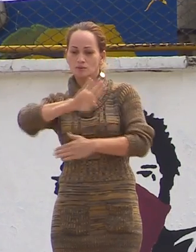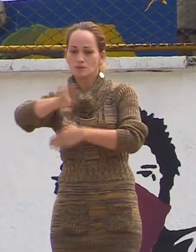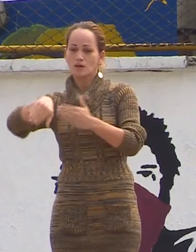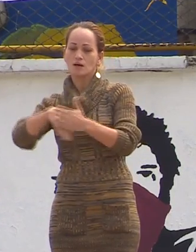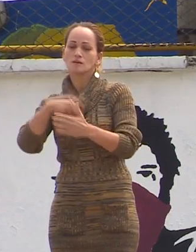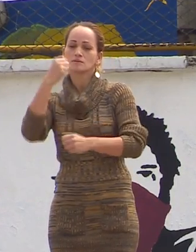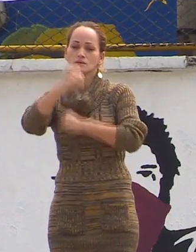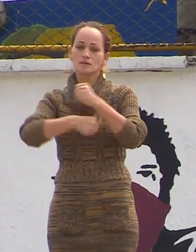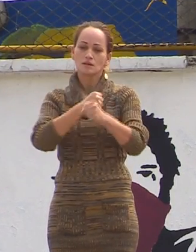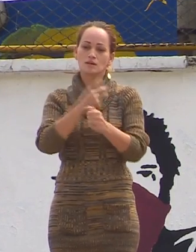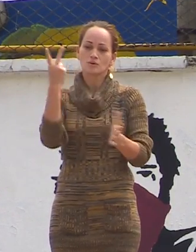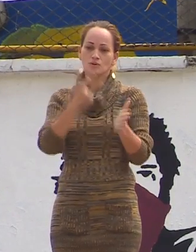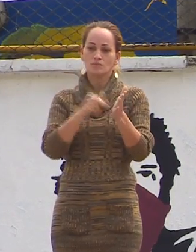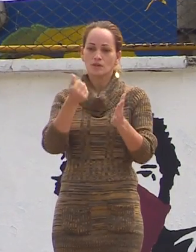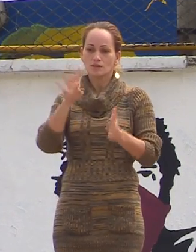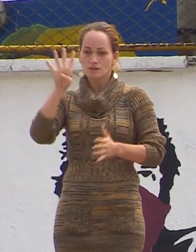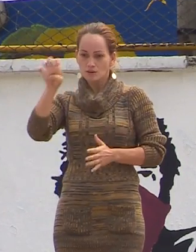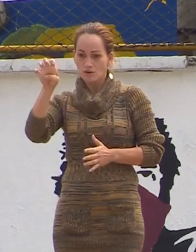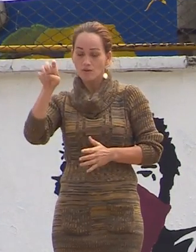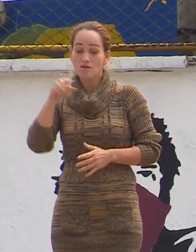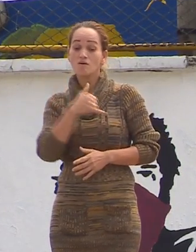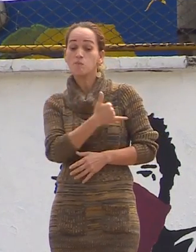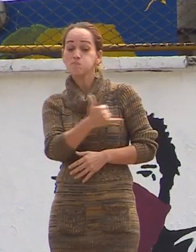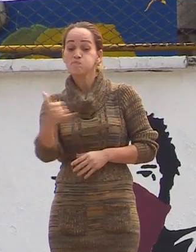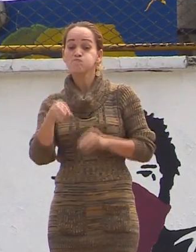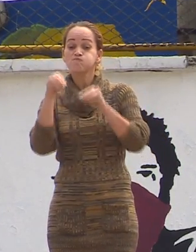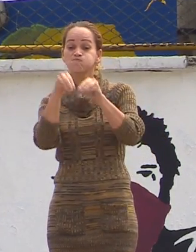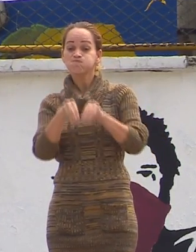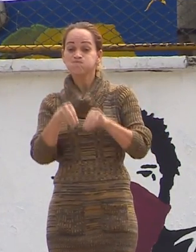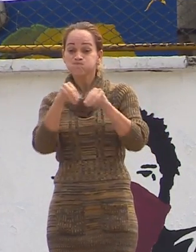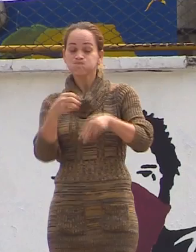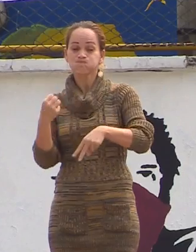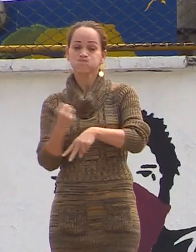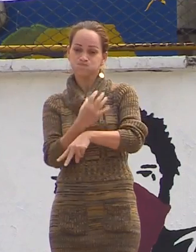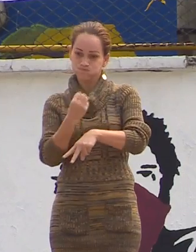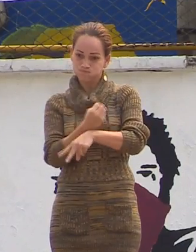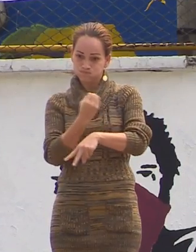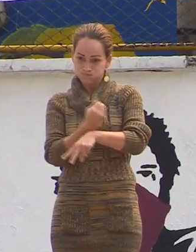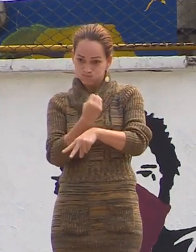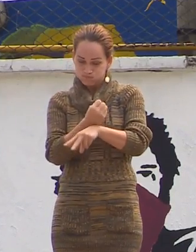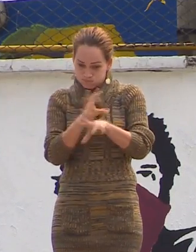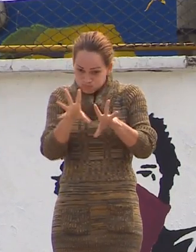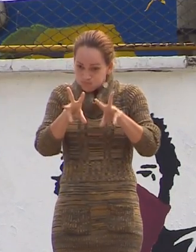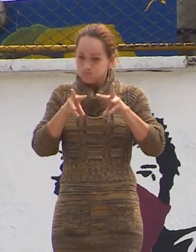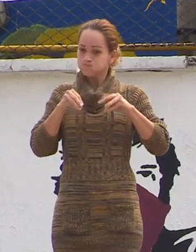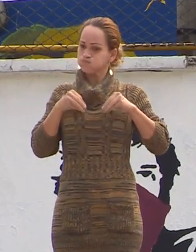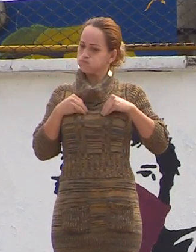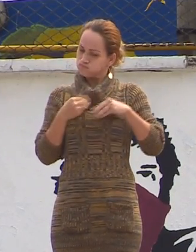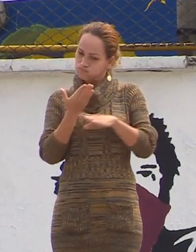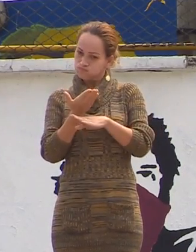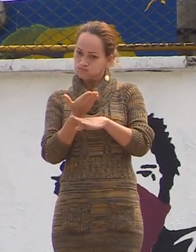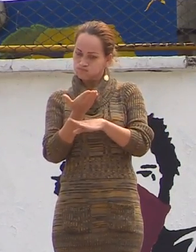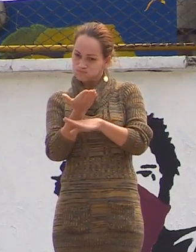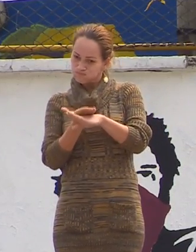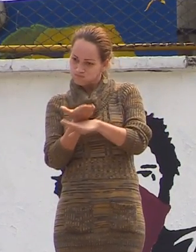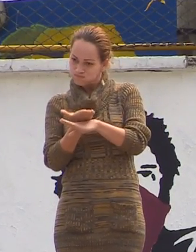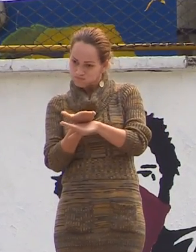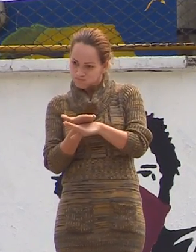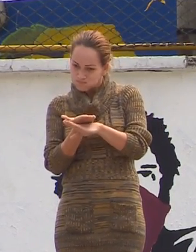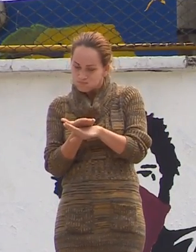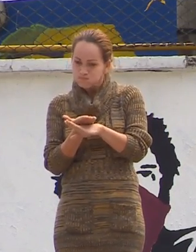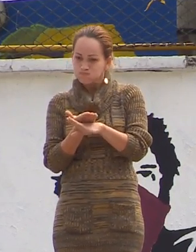2014-2019. Es esa la formación de maestros que asumimos con exigencia y